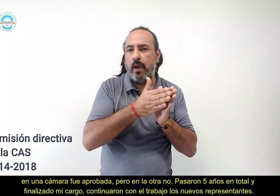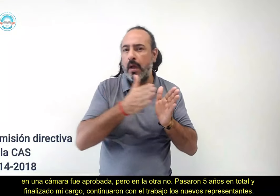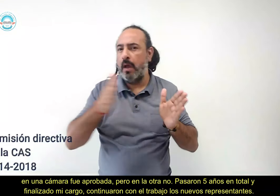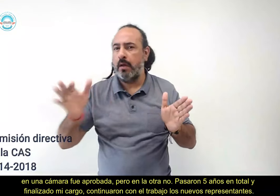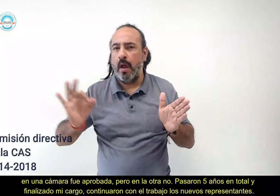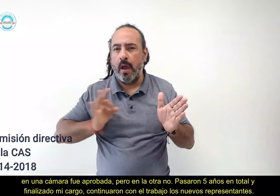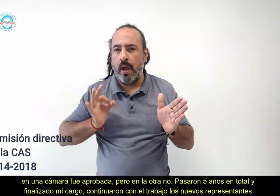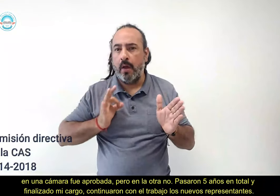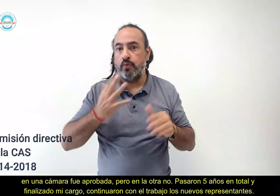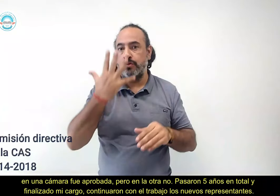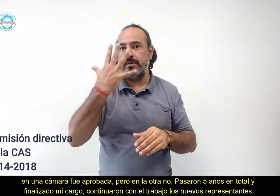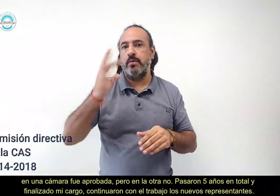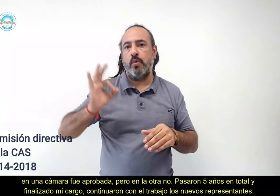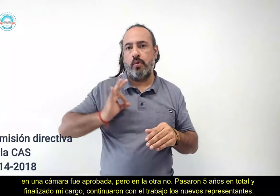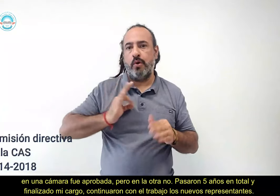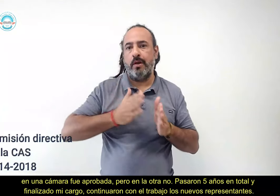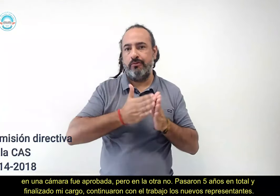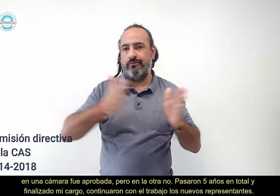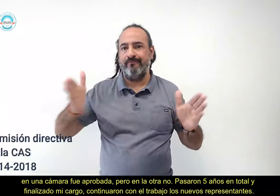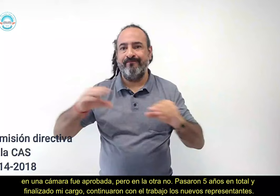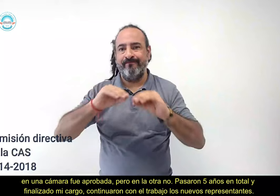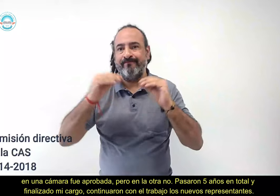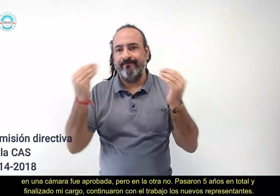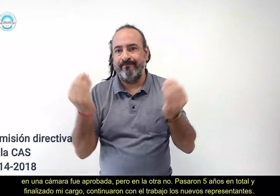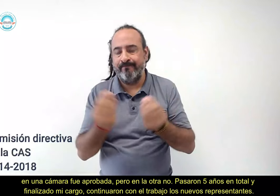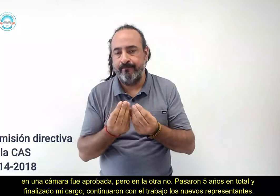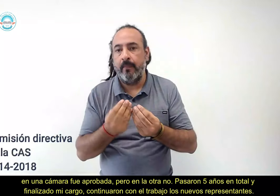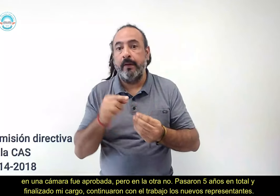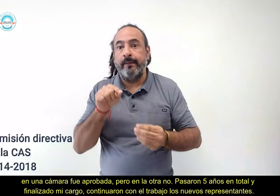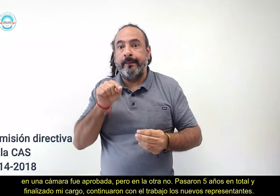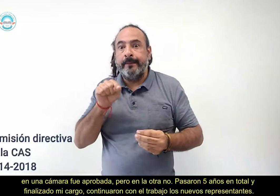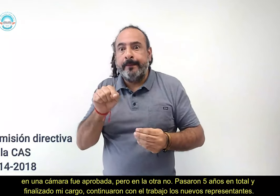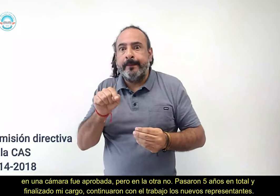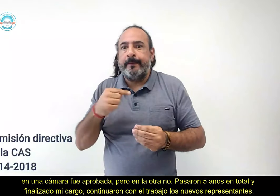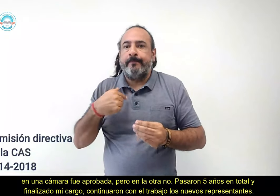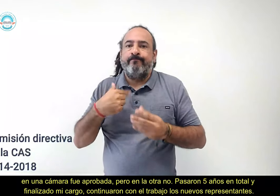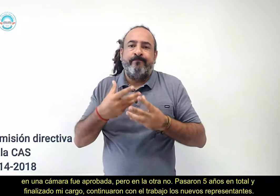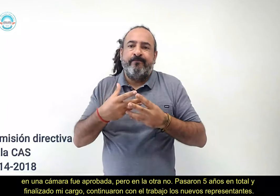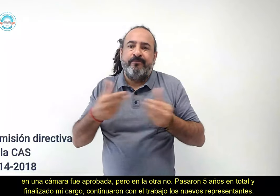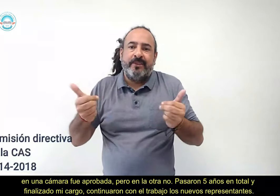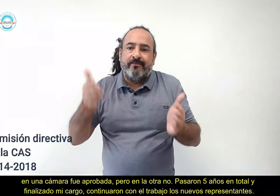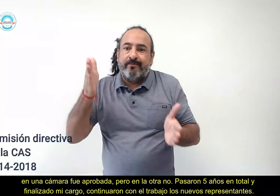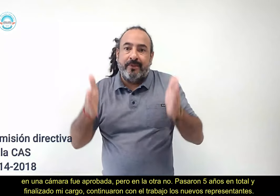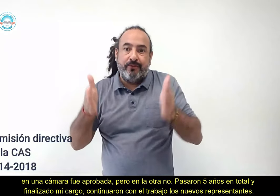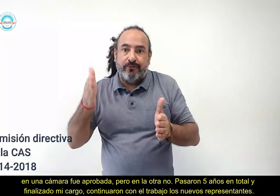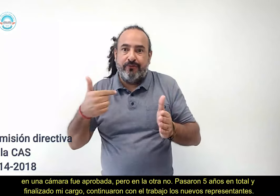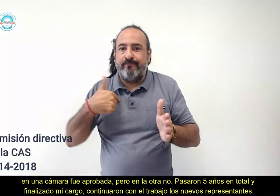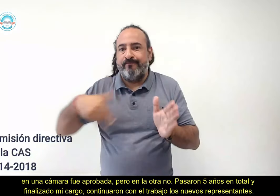total. Y finalizado mi cargo, continuaron con el trabajo los nuevos representantes.